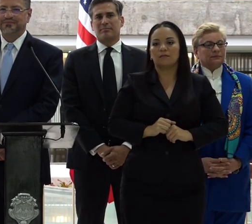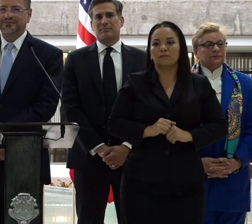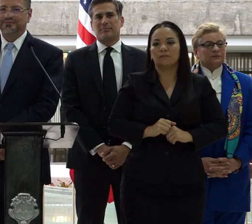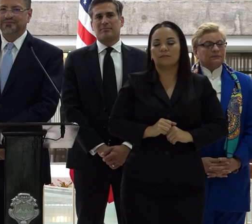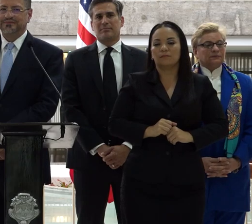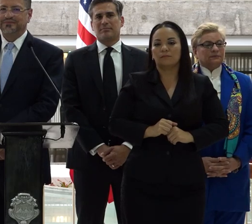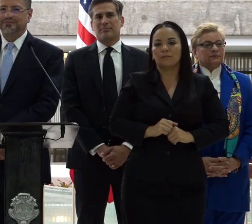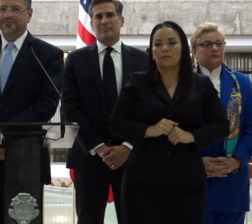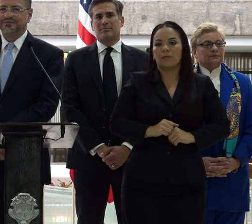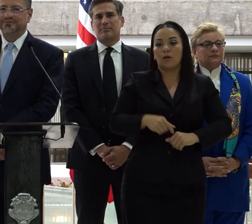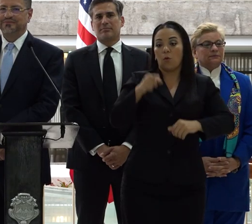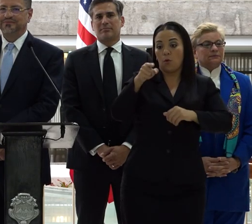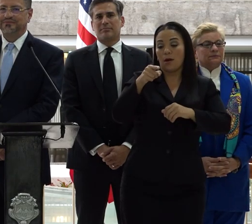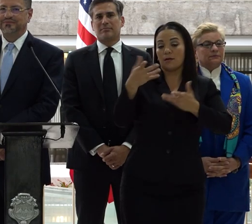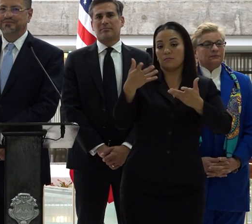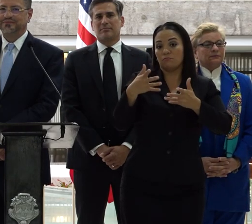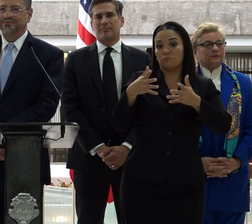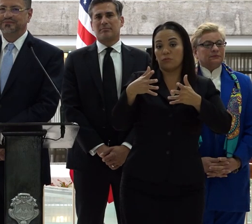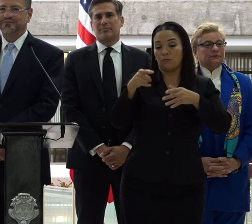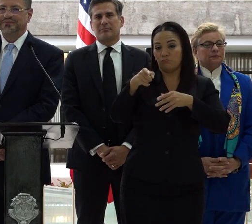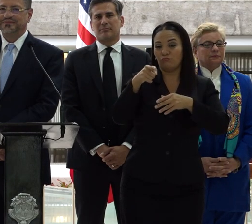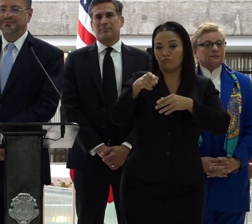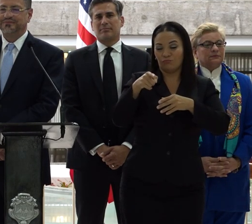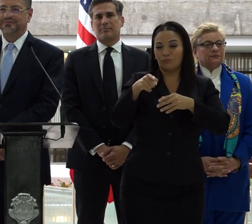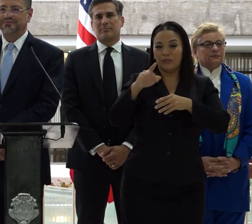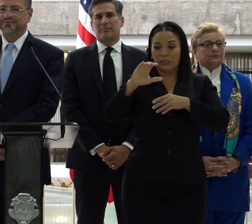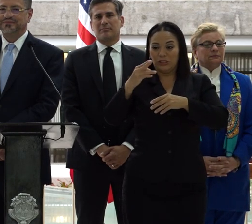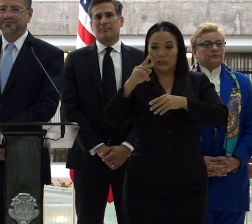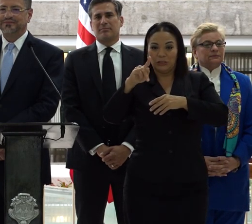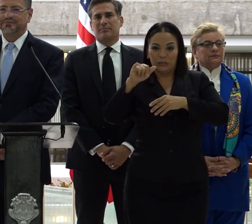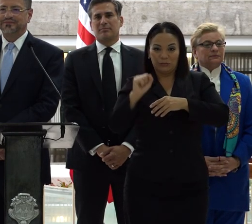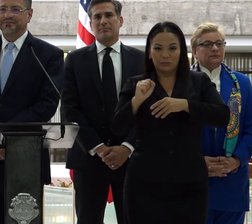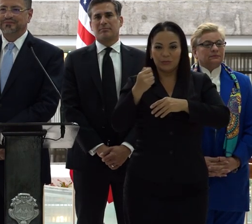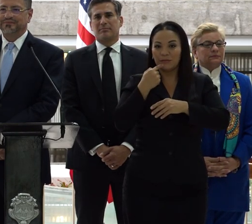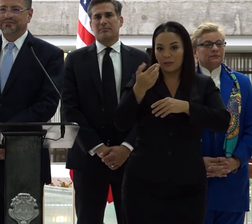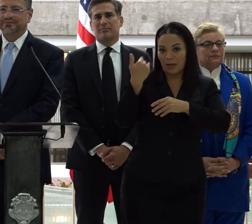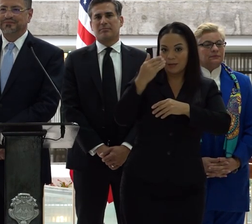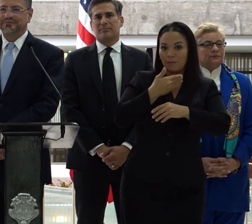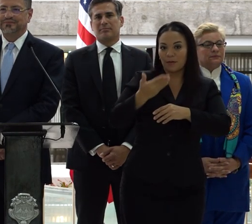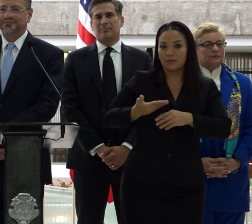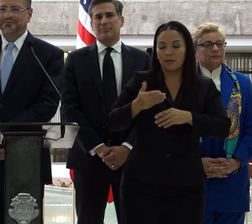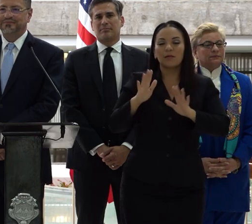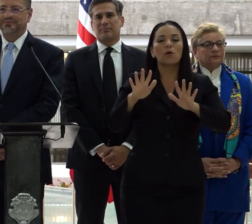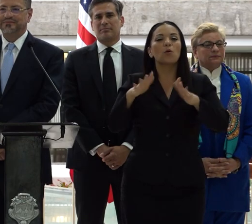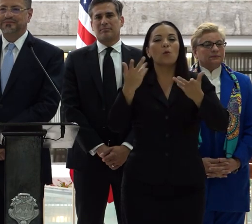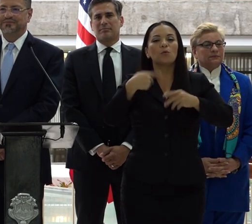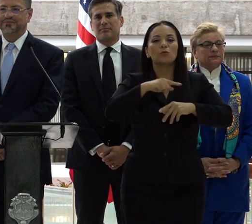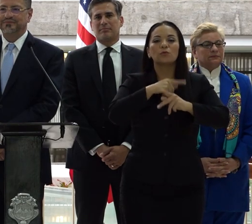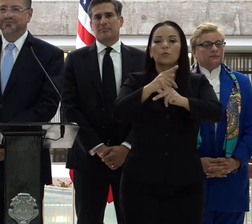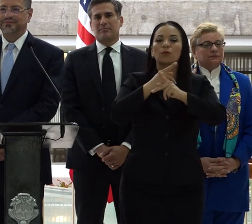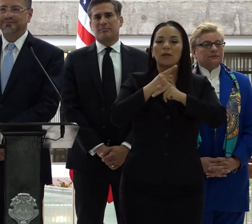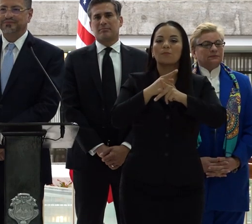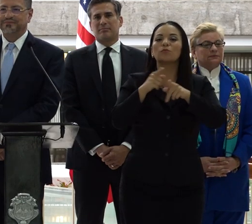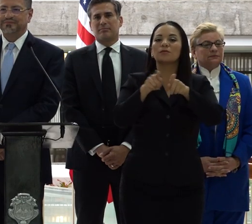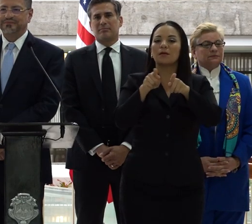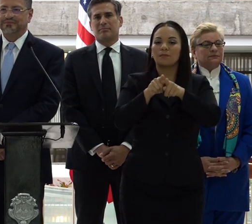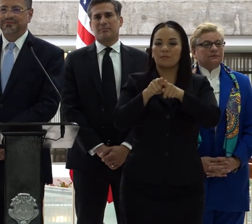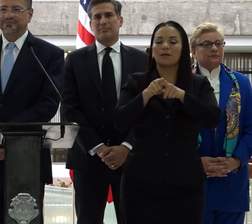en Estados Unidos. Hemos hablado aquí también sobre cómo nos protegemos